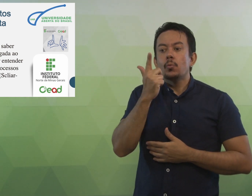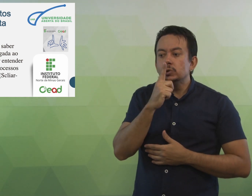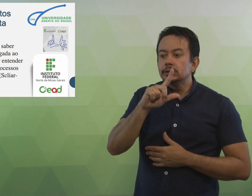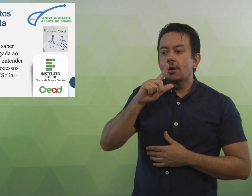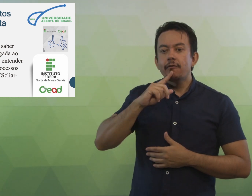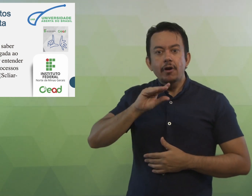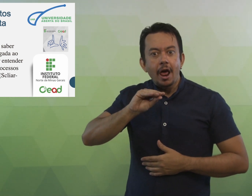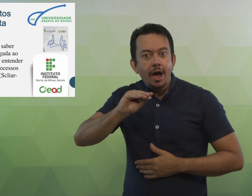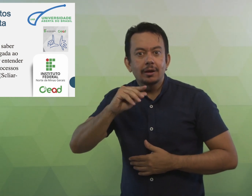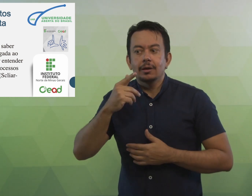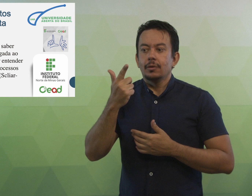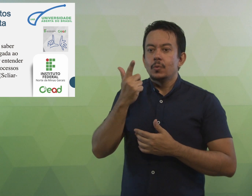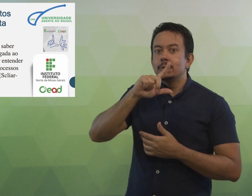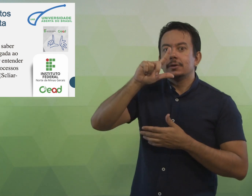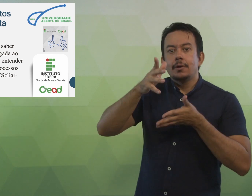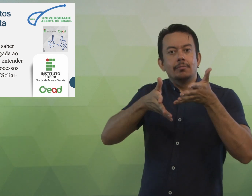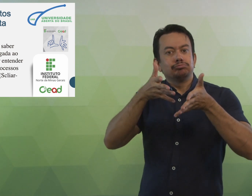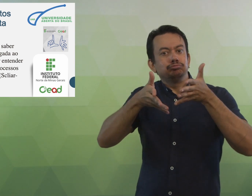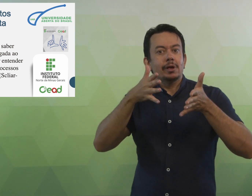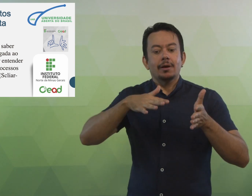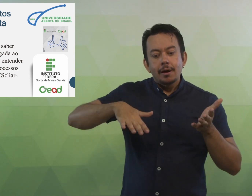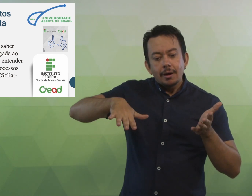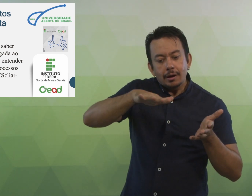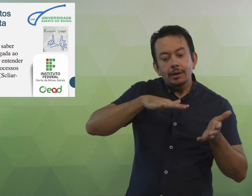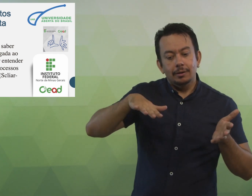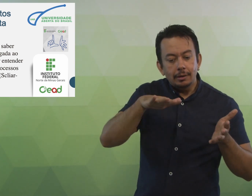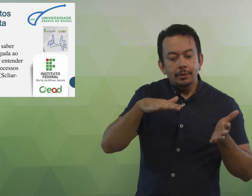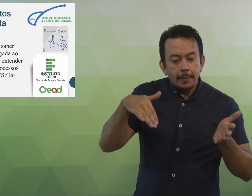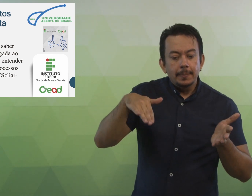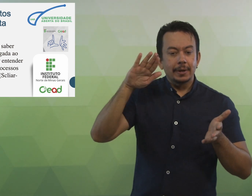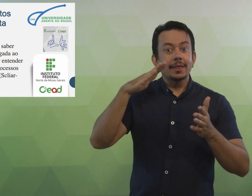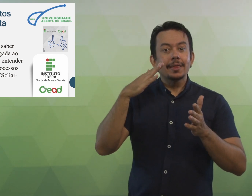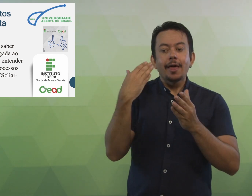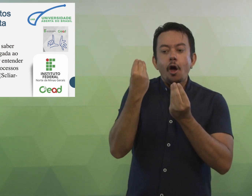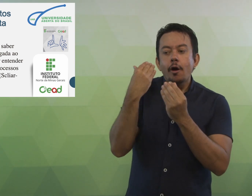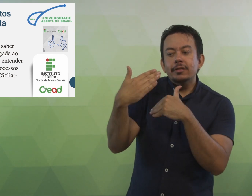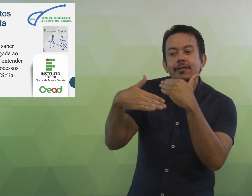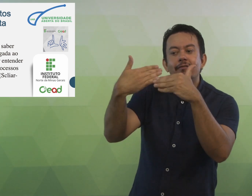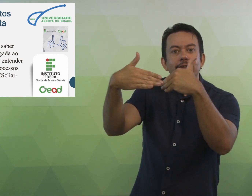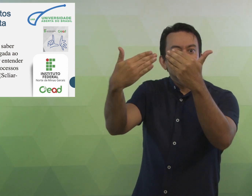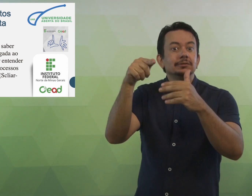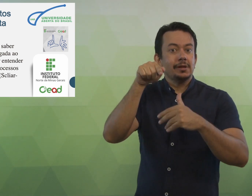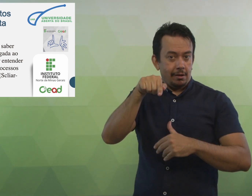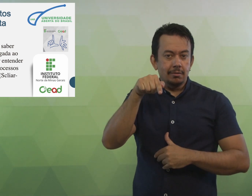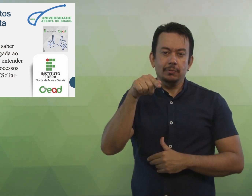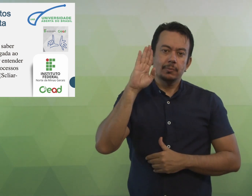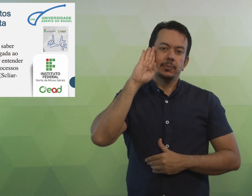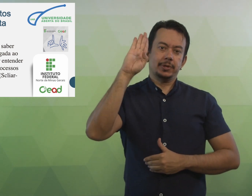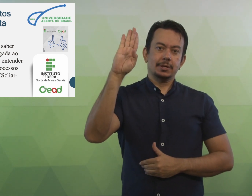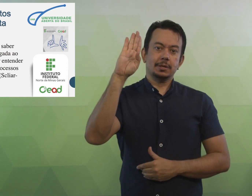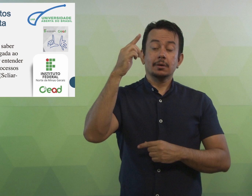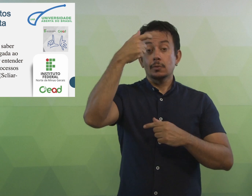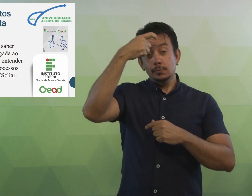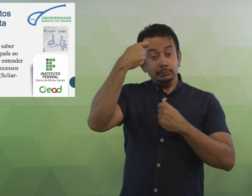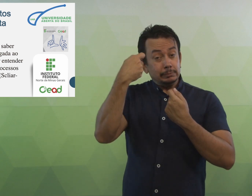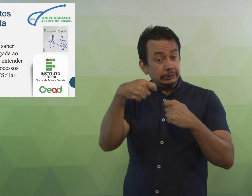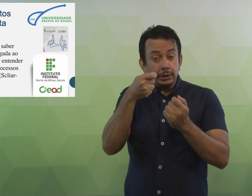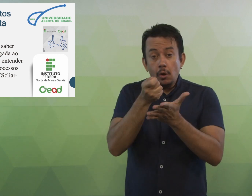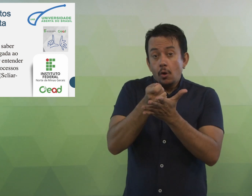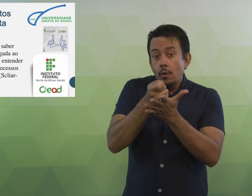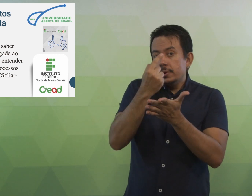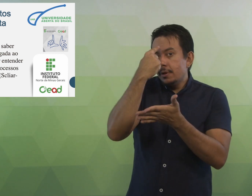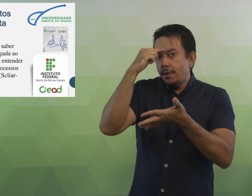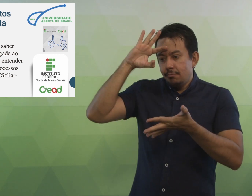Então, como o processo da linguagem verbal, como a sua comunicação em libras, como que esse processo vem acontecendo na